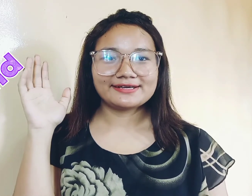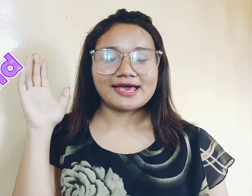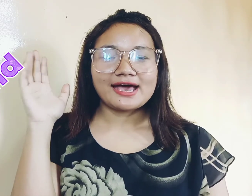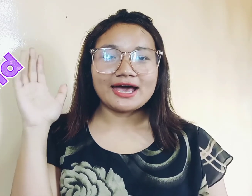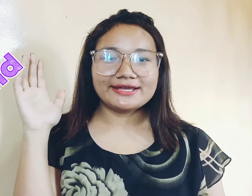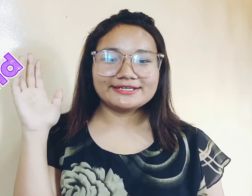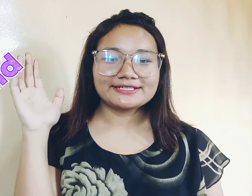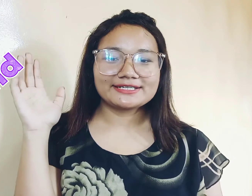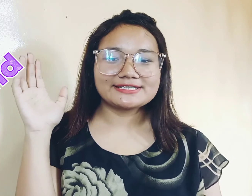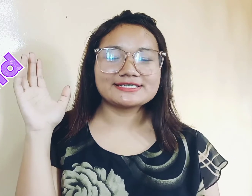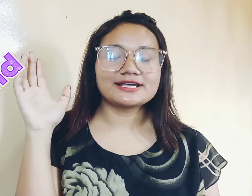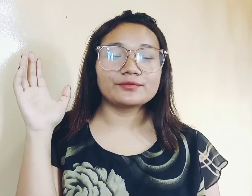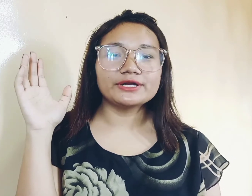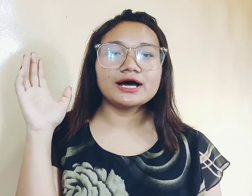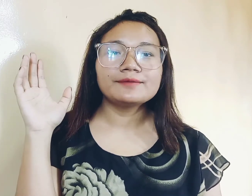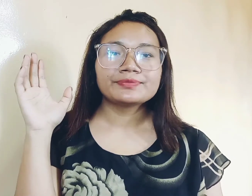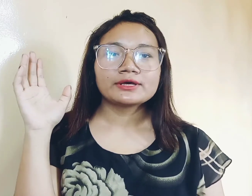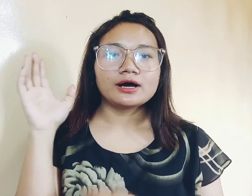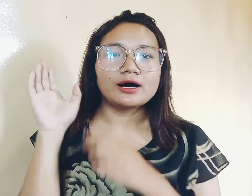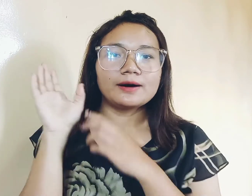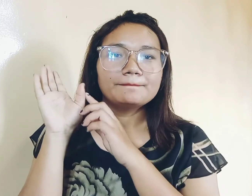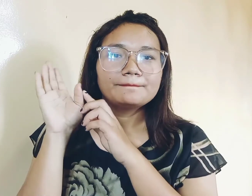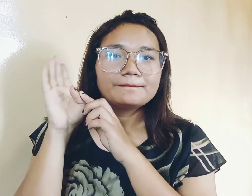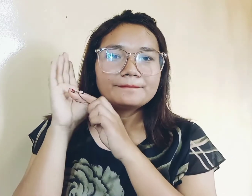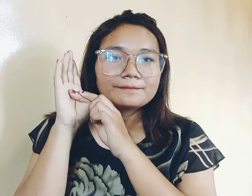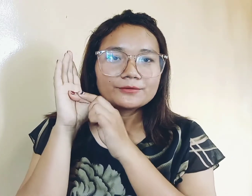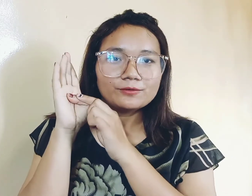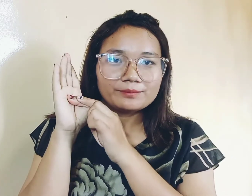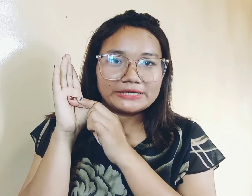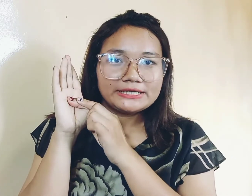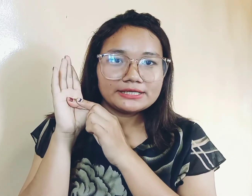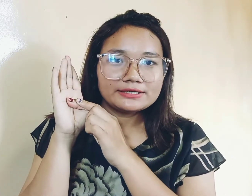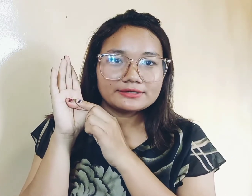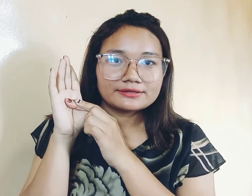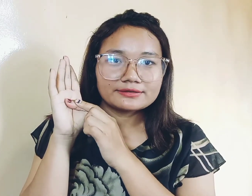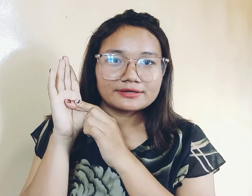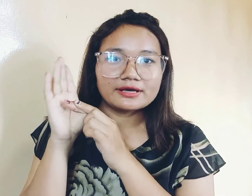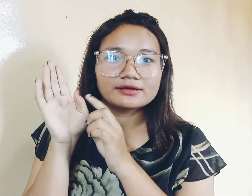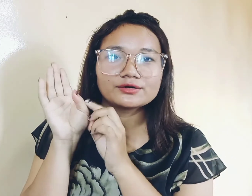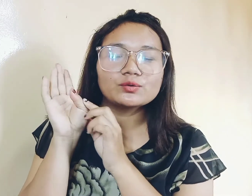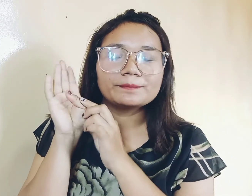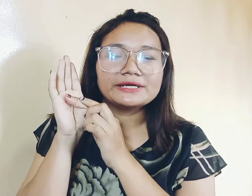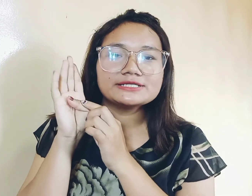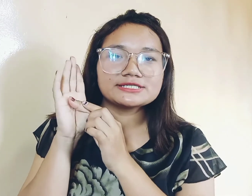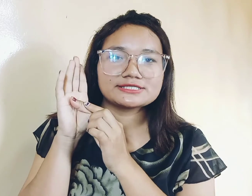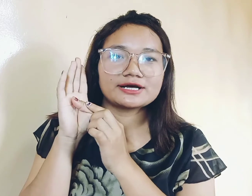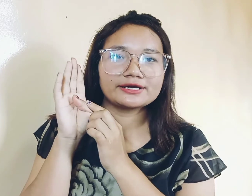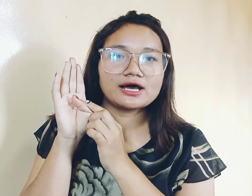hand. แ้ท ใิจยาวแงกุบเสีย คุดเปนถยแ้ไนะ